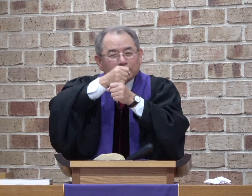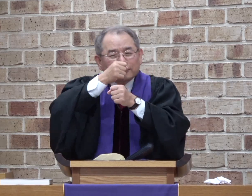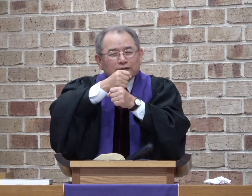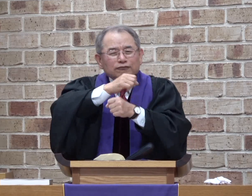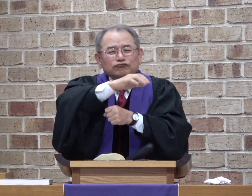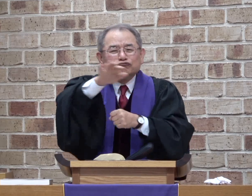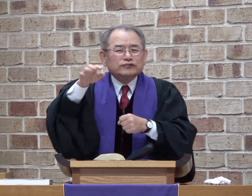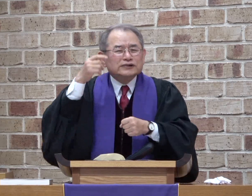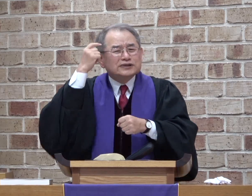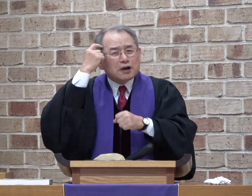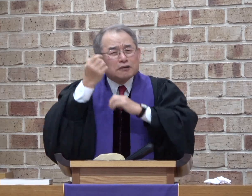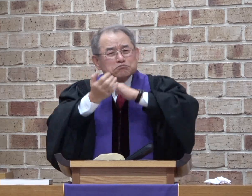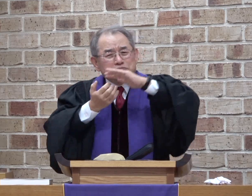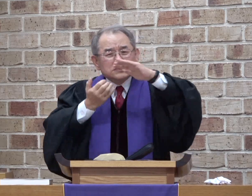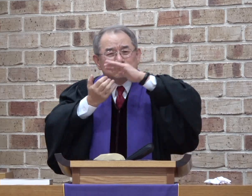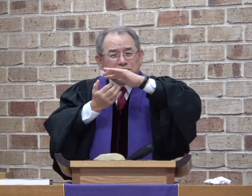우리가 생각하지 못했던 것들